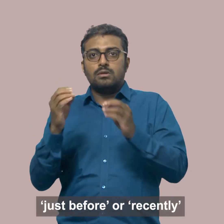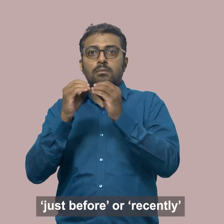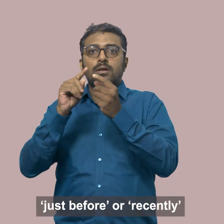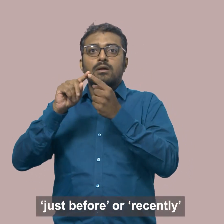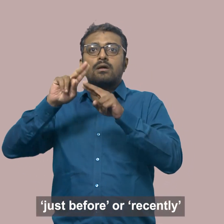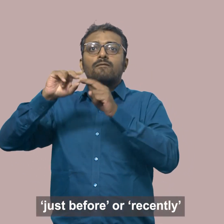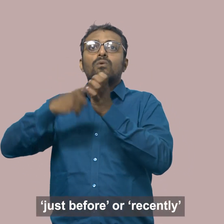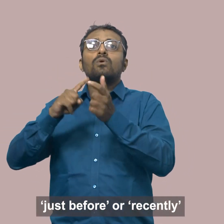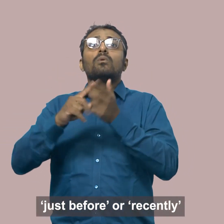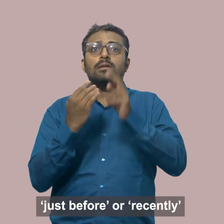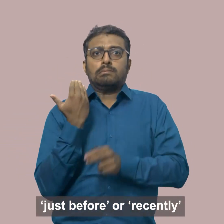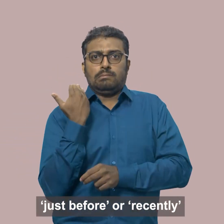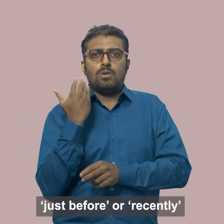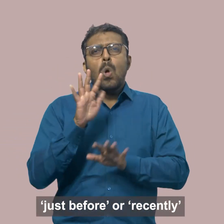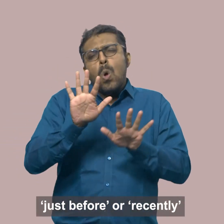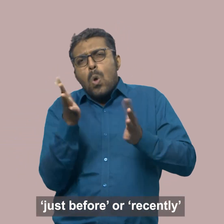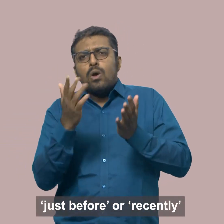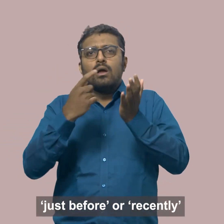just before कि बस और